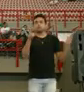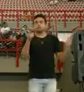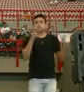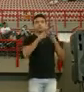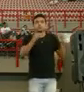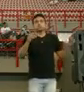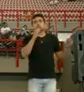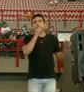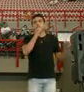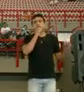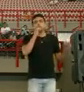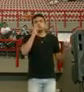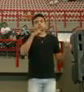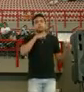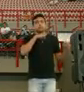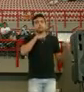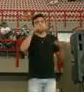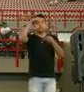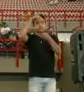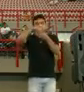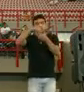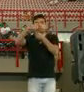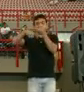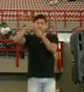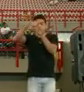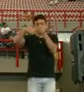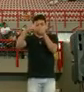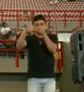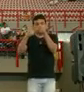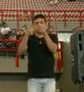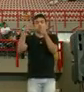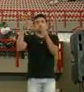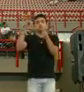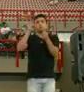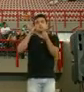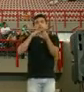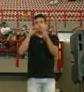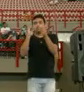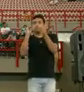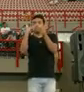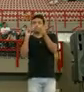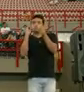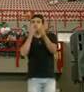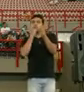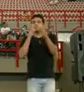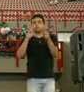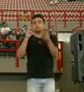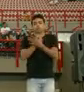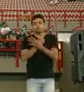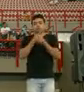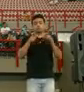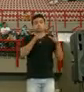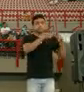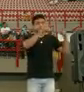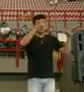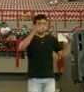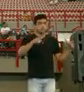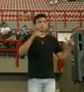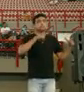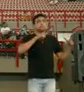massa, a não ser nas reações nucleares, que pequenas variações de massa vão acontecer. Mas na